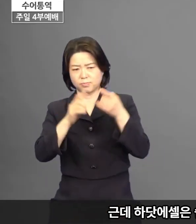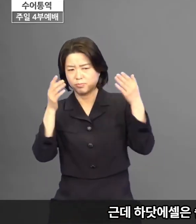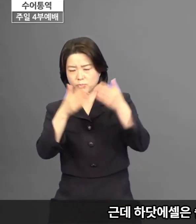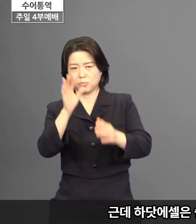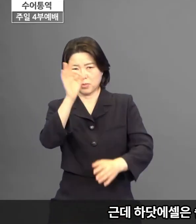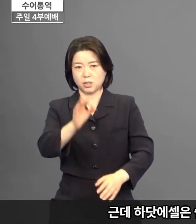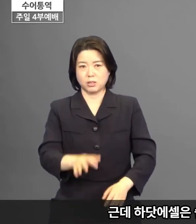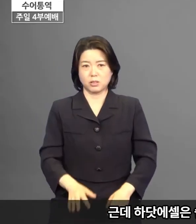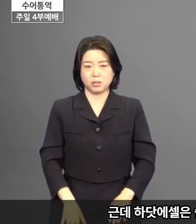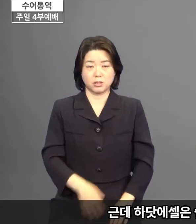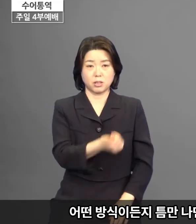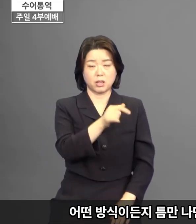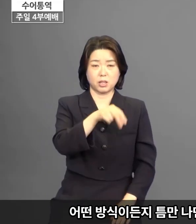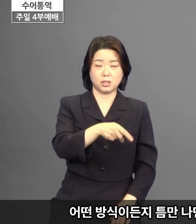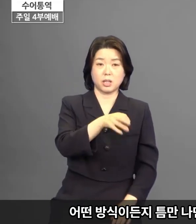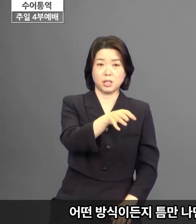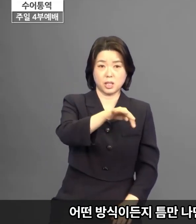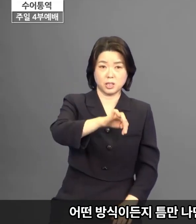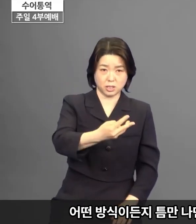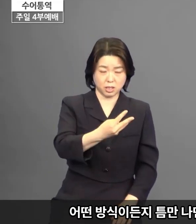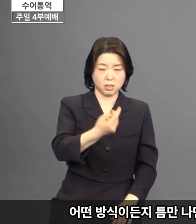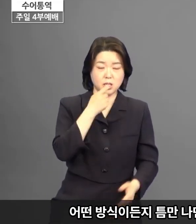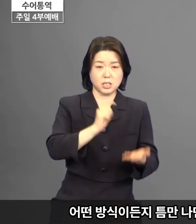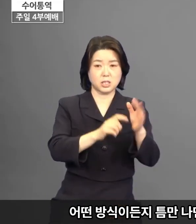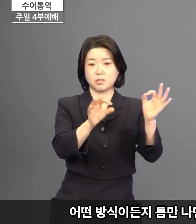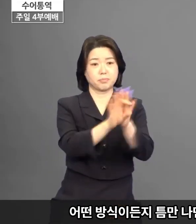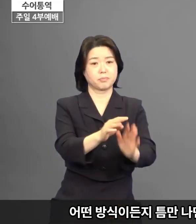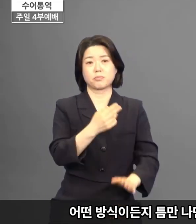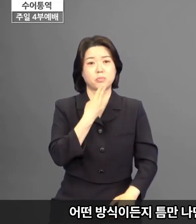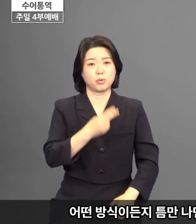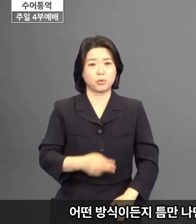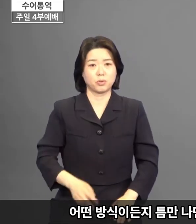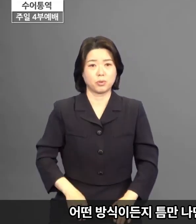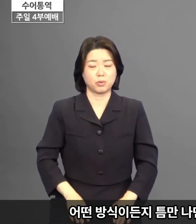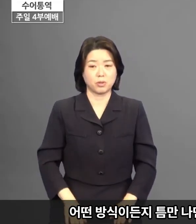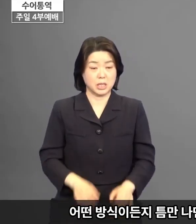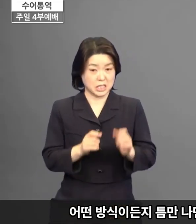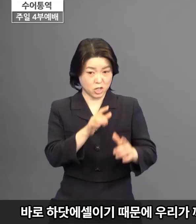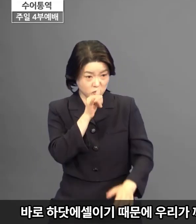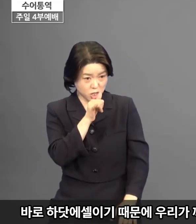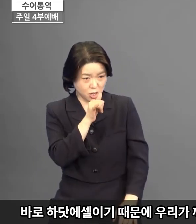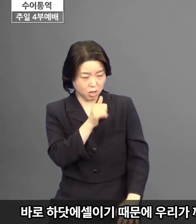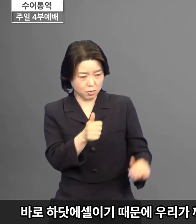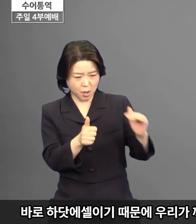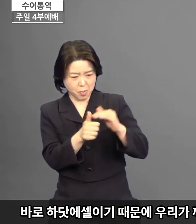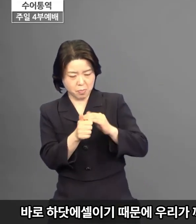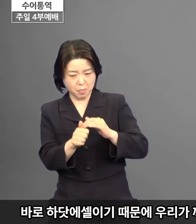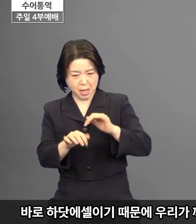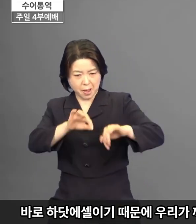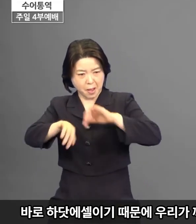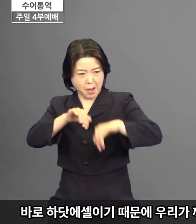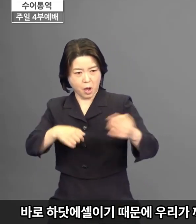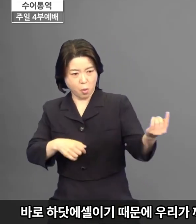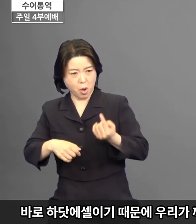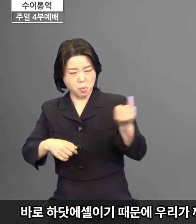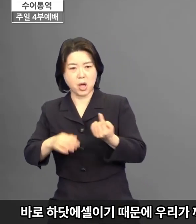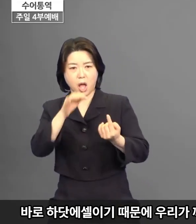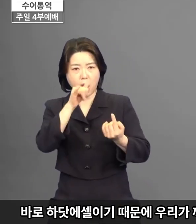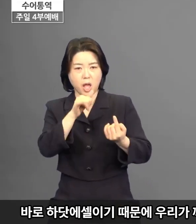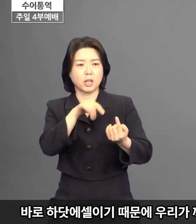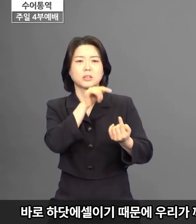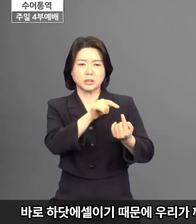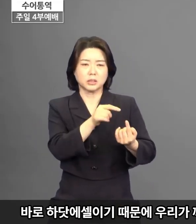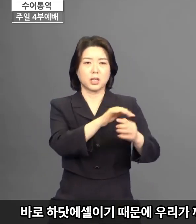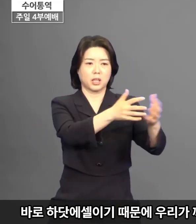하다데설은 쉽게 사라지지 않습니다. 어떤 방식이든지 틈만 나면 비집고 들여오려고 하는 것이 바로 하닷에셀이기 때문에